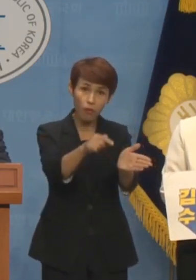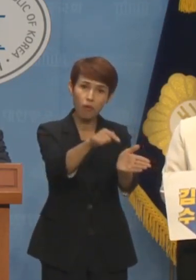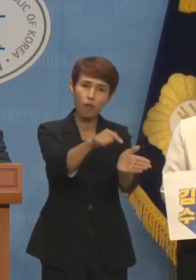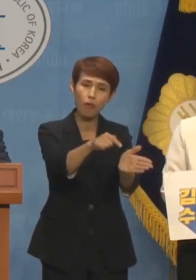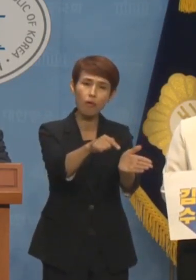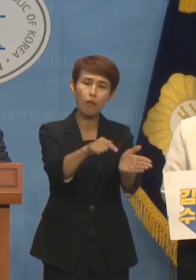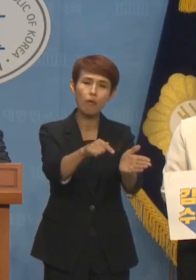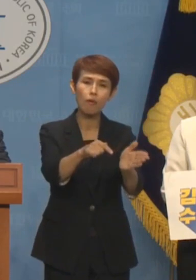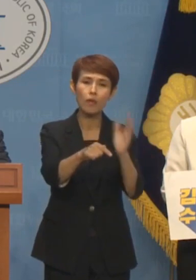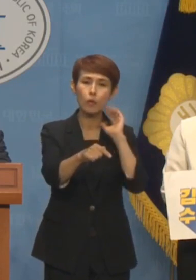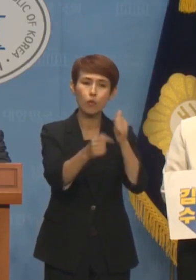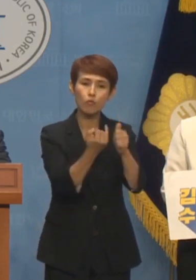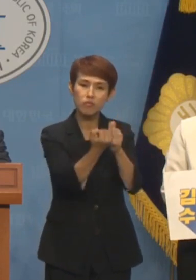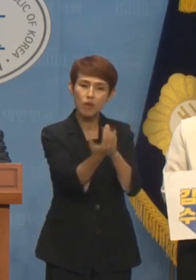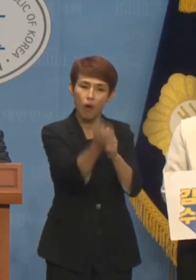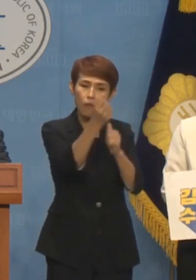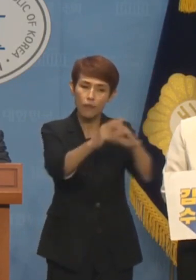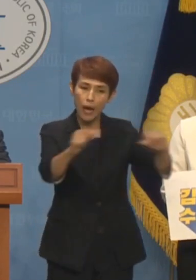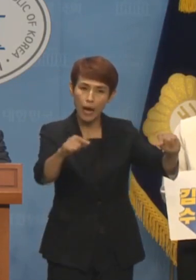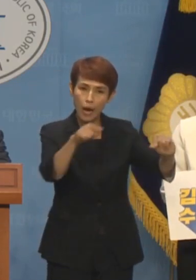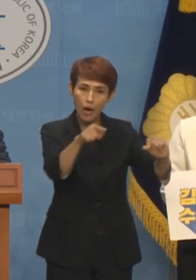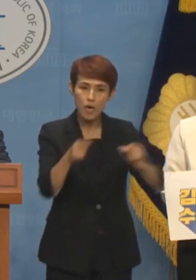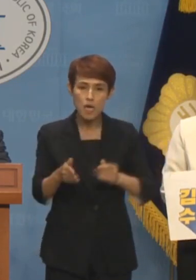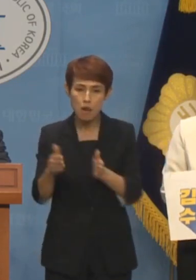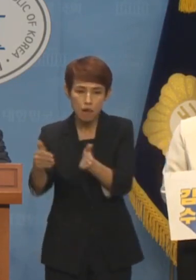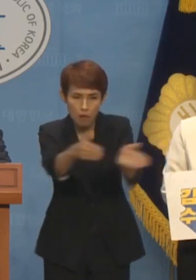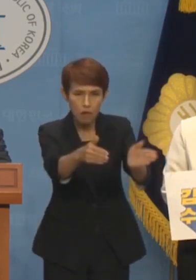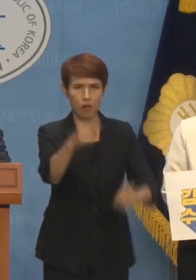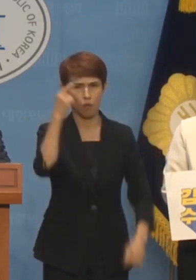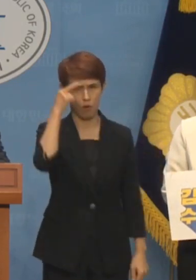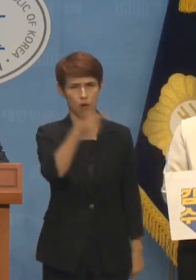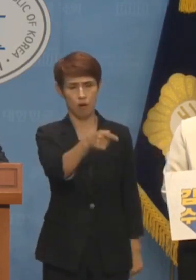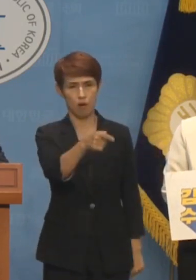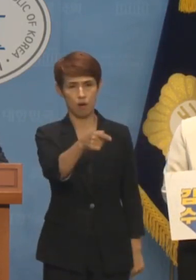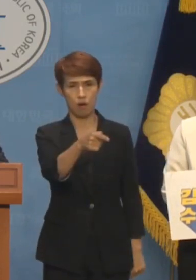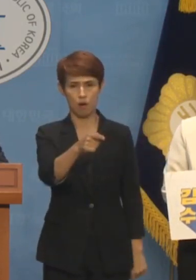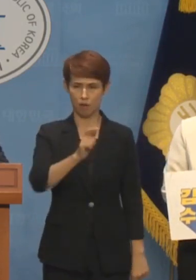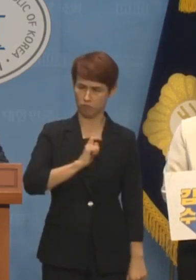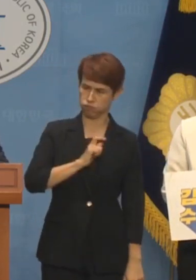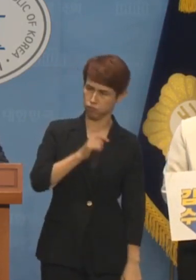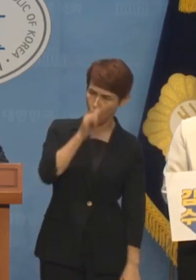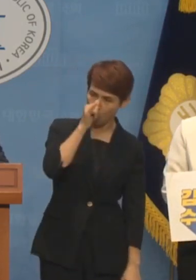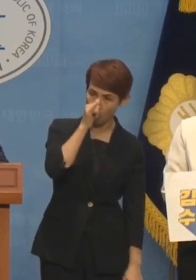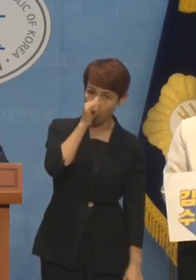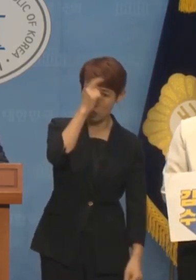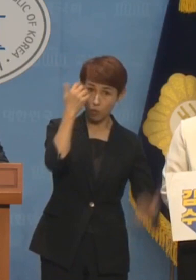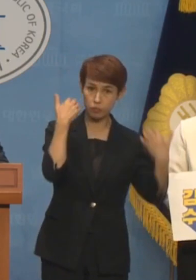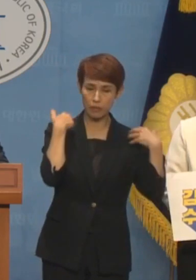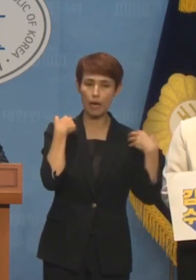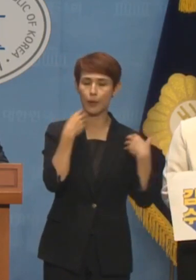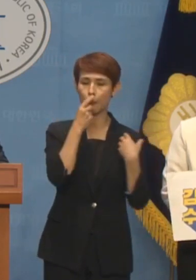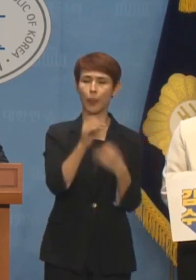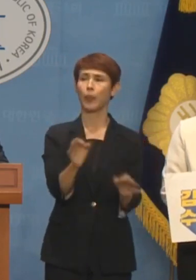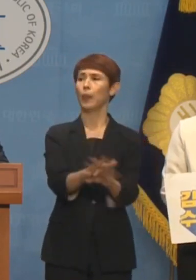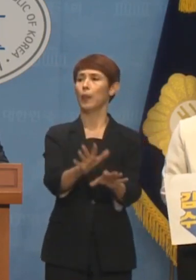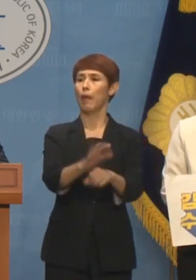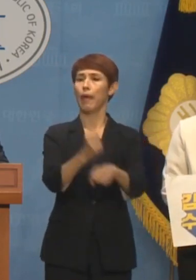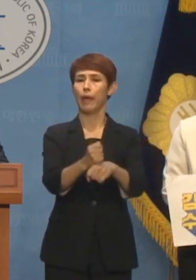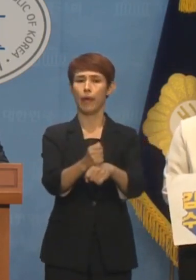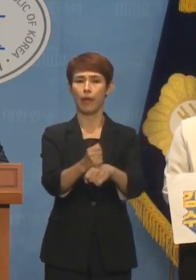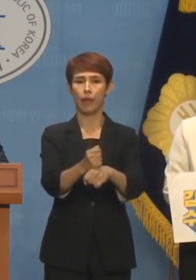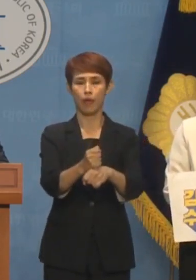토지로 변경됐습니다. 그리고 의혹이 제기되자 정부는 무책임하게 백지화를 선언했고